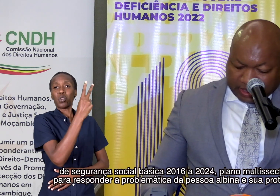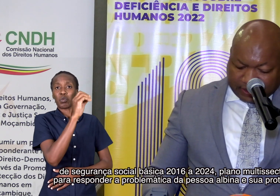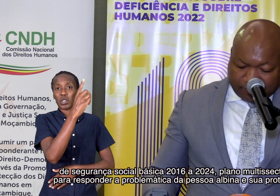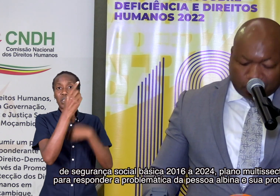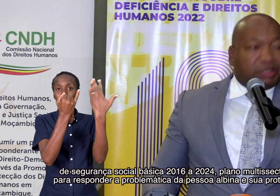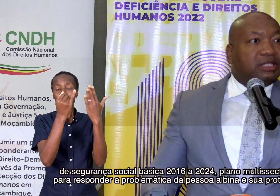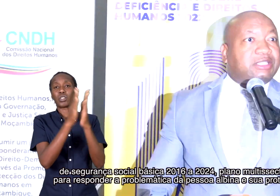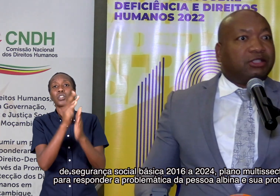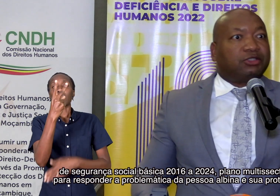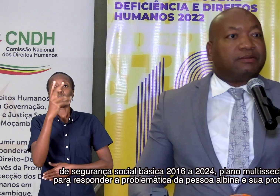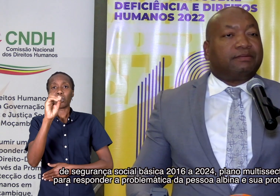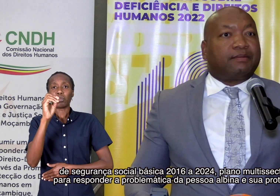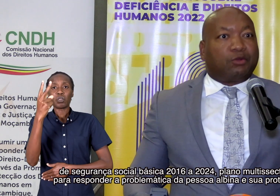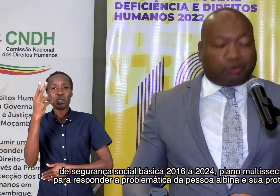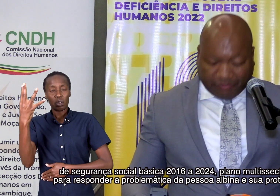Social Básica